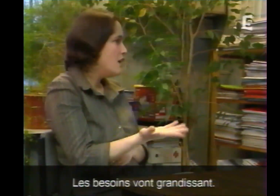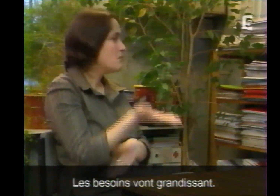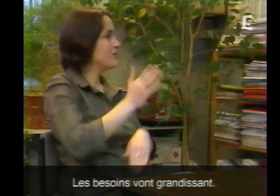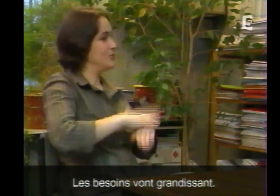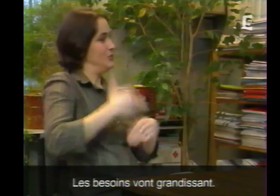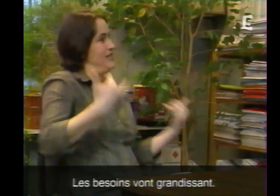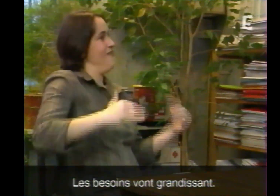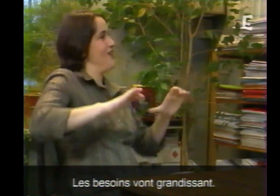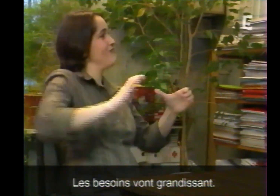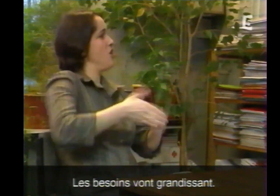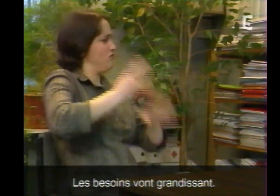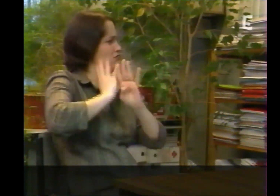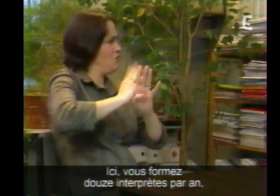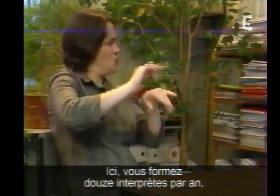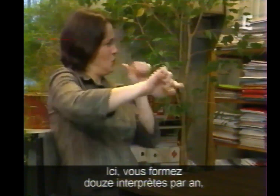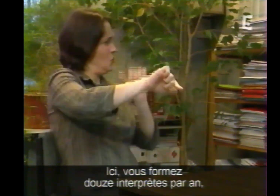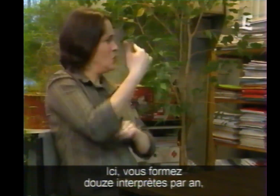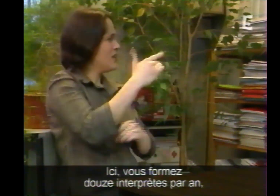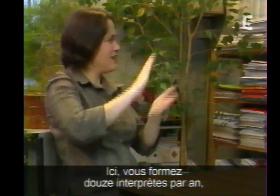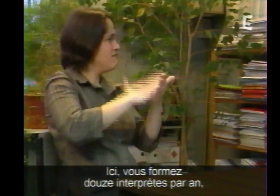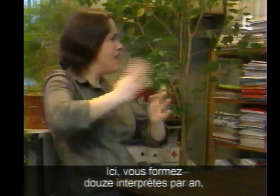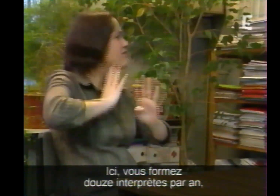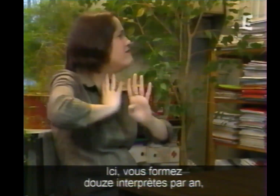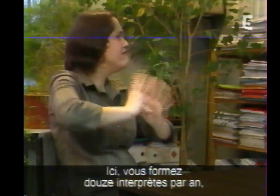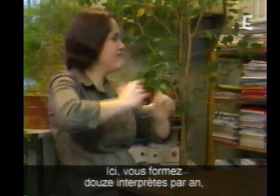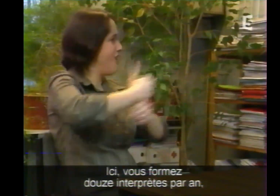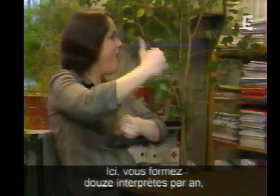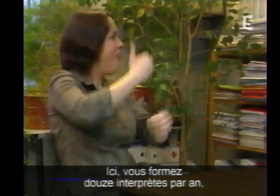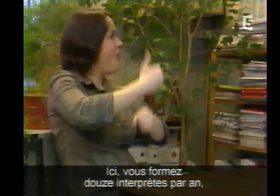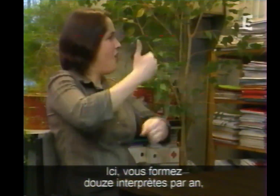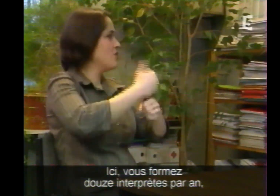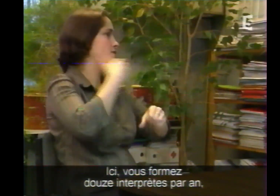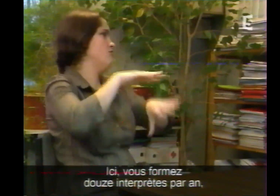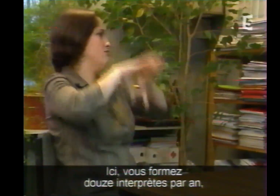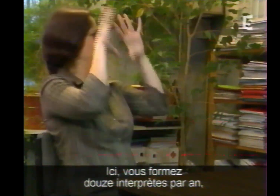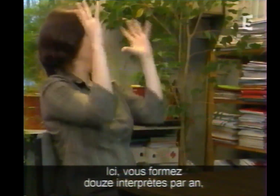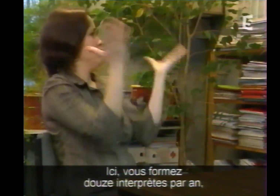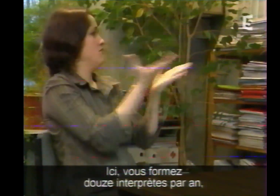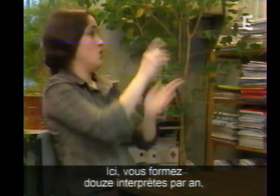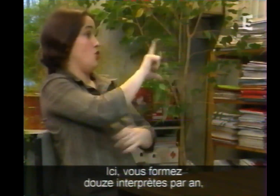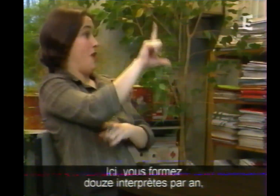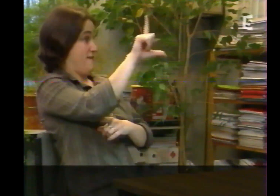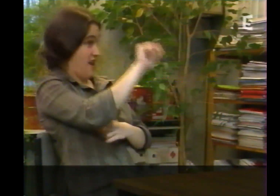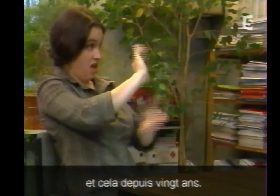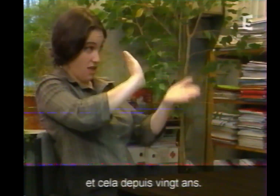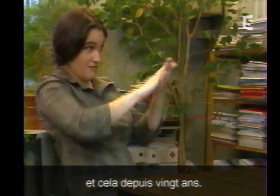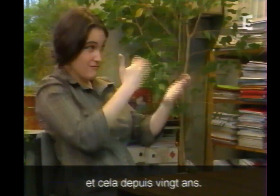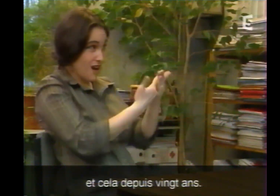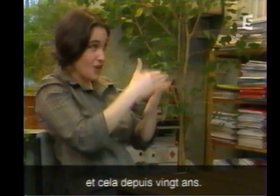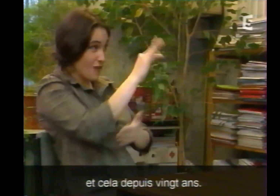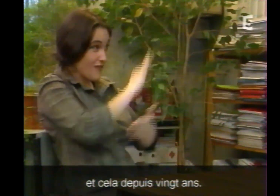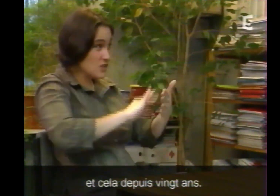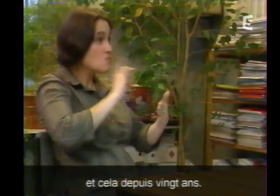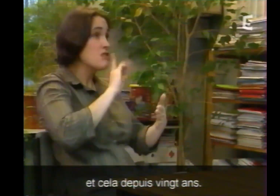besoins vont grandissant. Et ici, je veux dire, vous formez 12 interprètes par an, Et ce, depuis 20